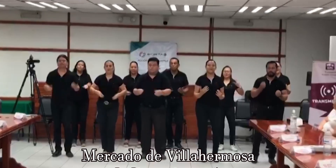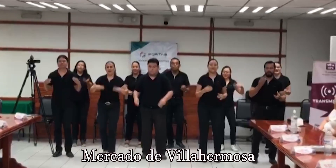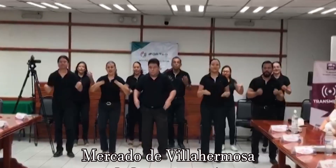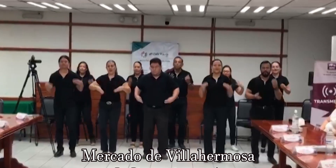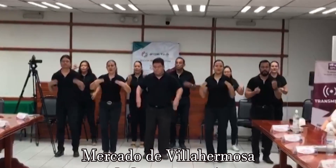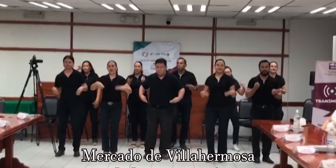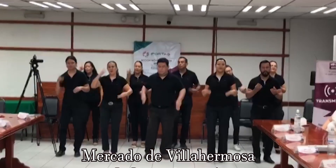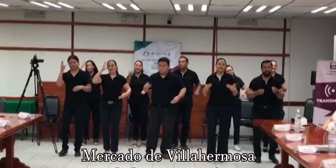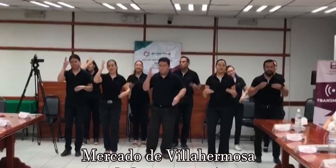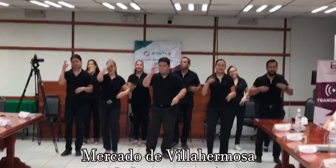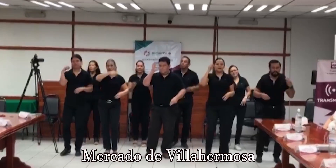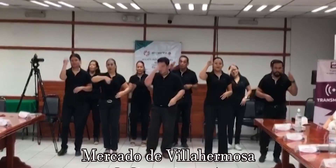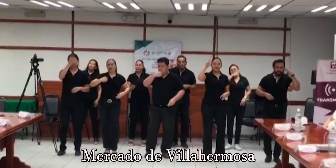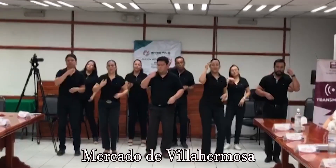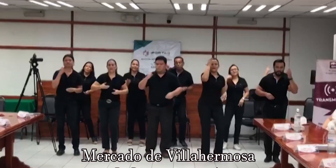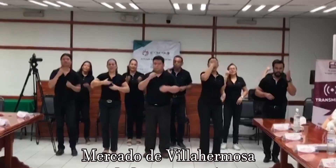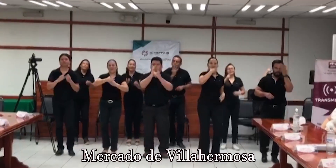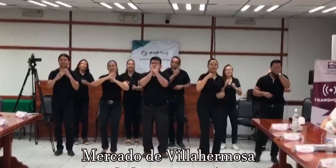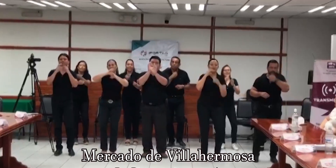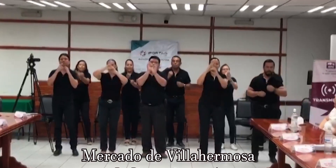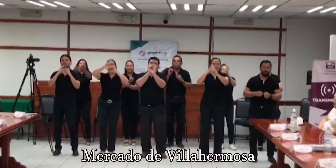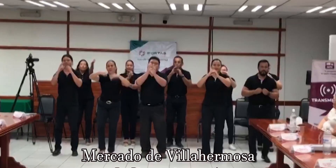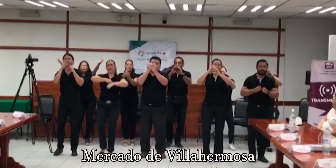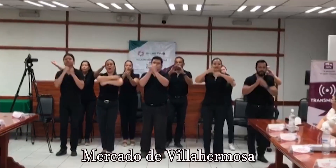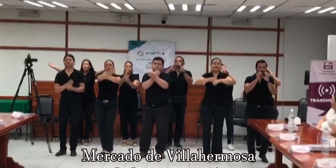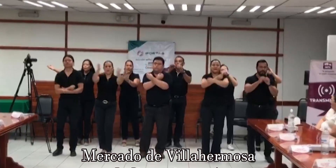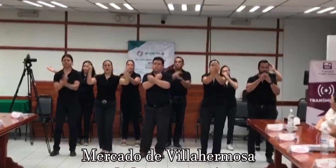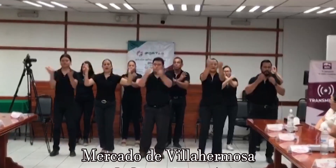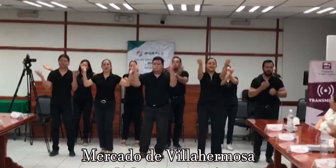encantó de mi hermosa, te sentí con mi fregón.